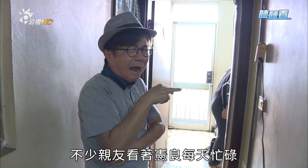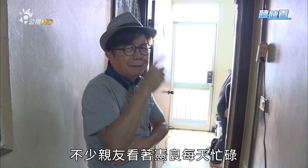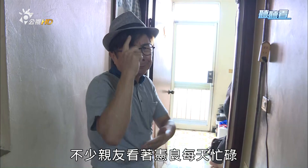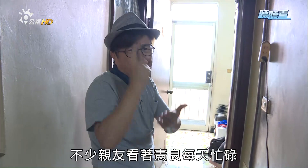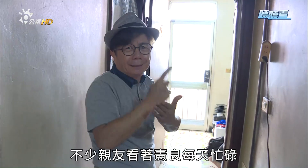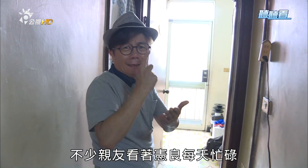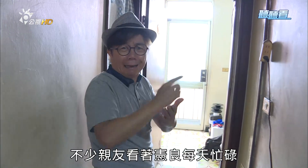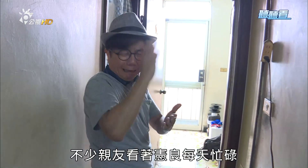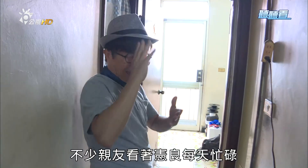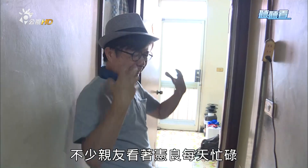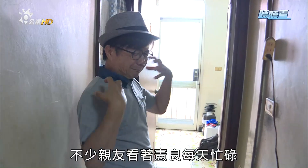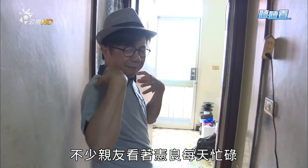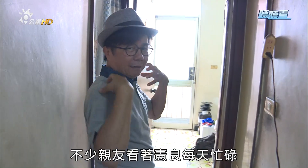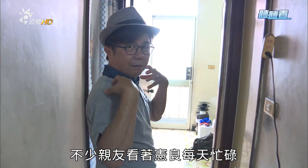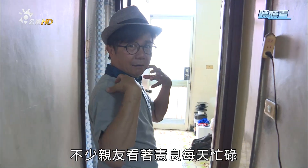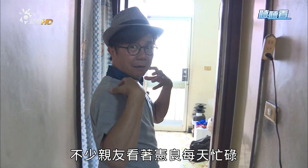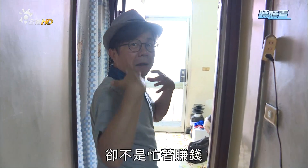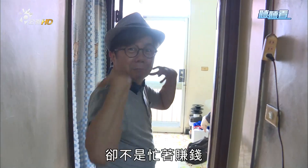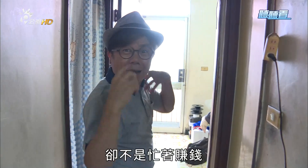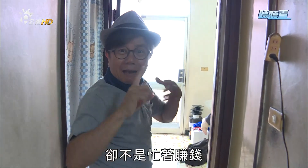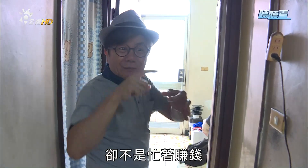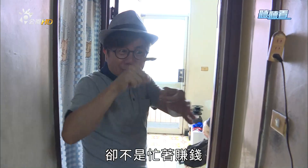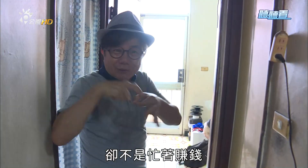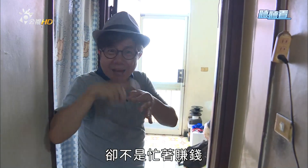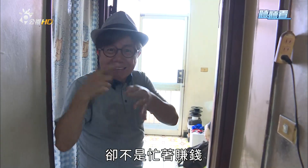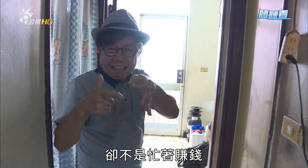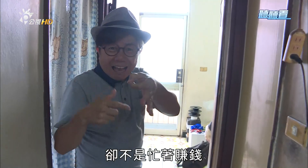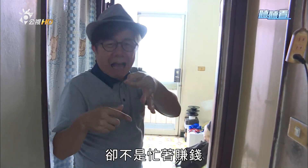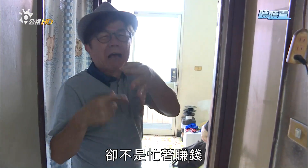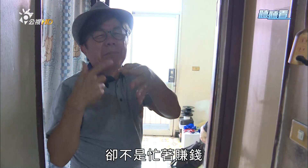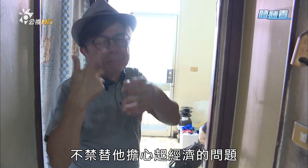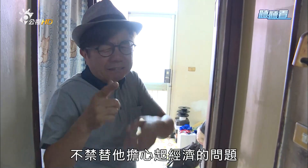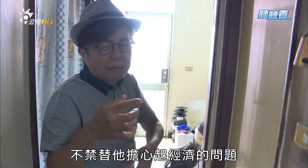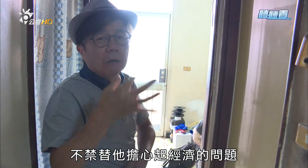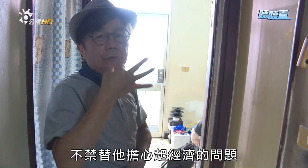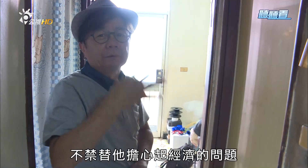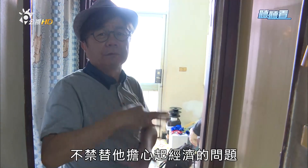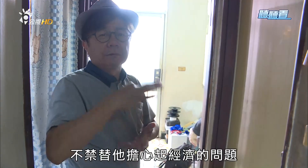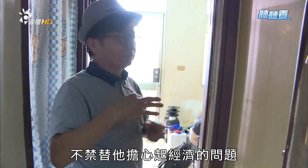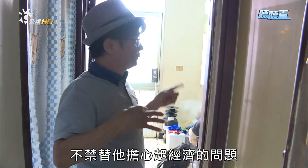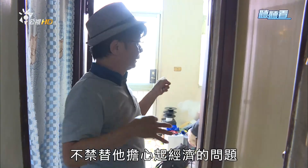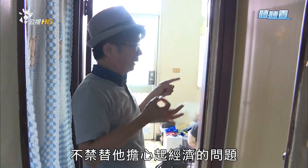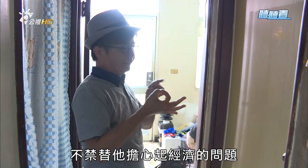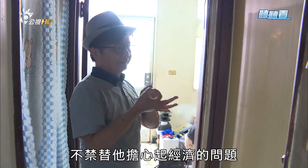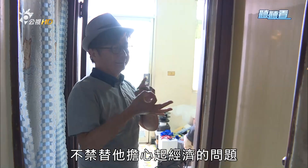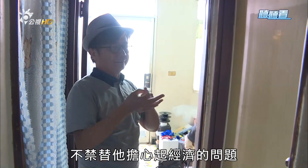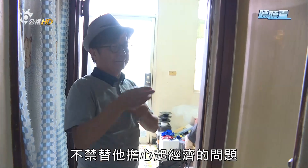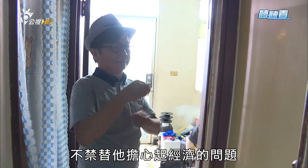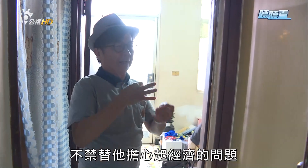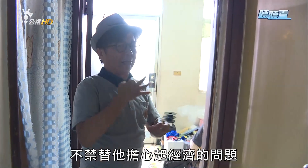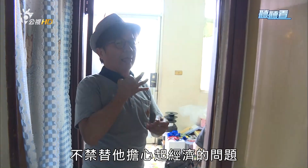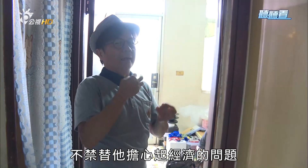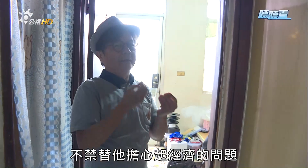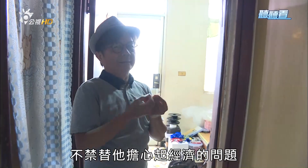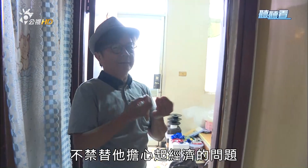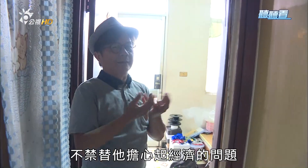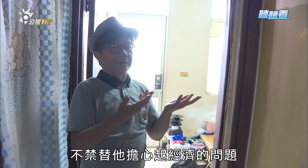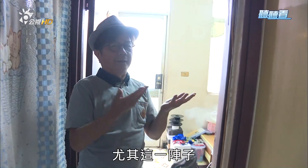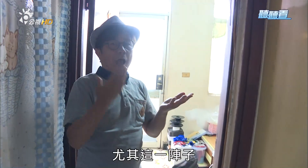亲友看着宪良每天忙碌，却不是忙着赚钱，不禁替他担心起经济的问题。哎，尤其